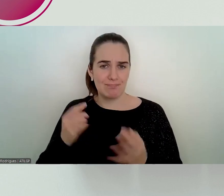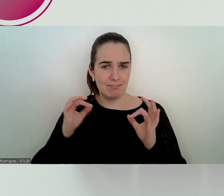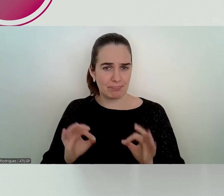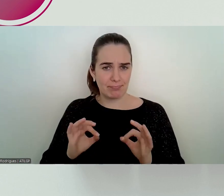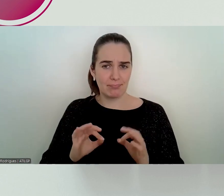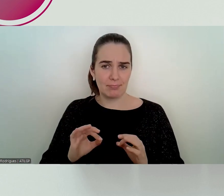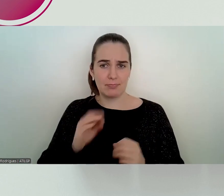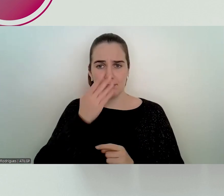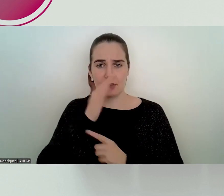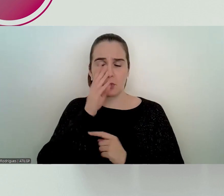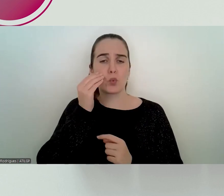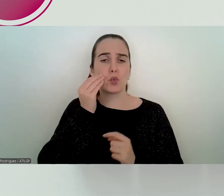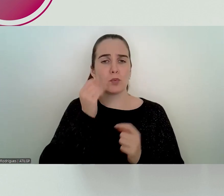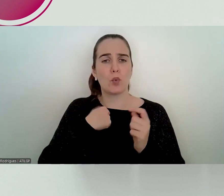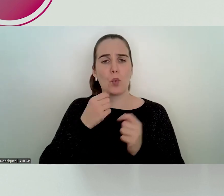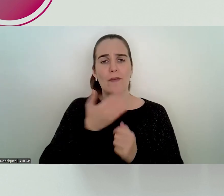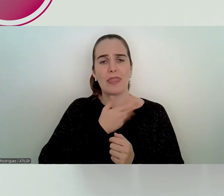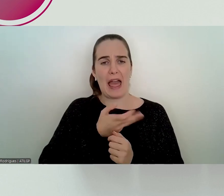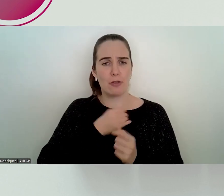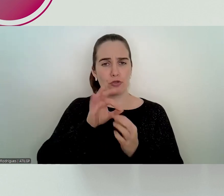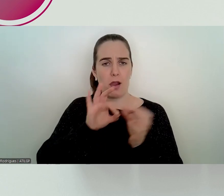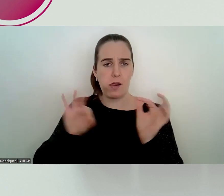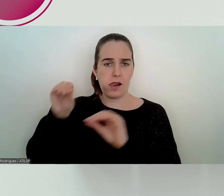questões de interoperabilidade de dados,